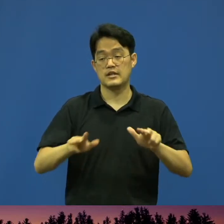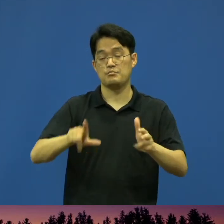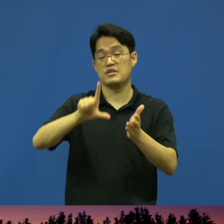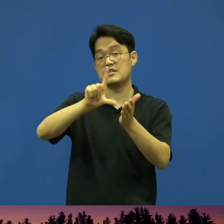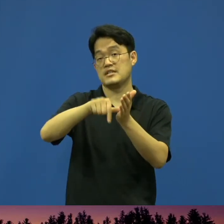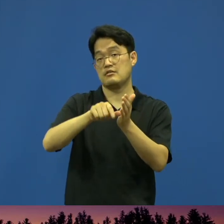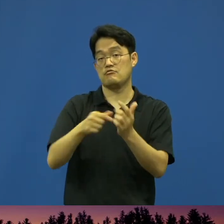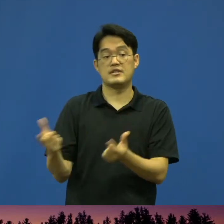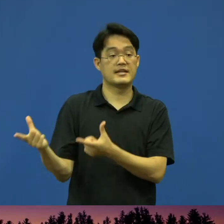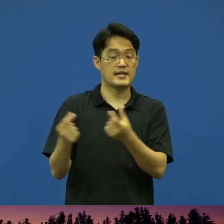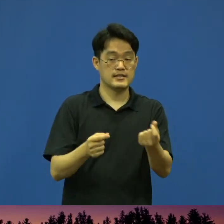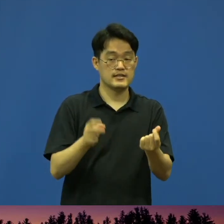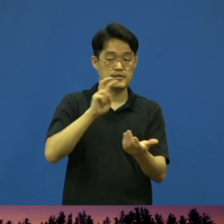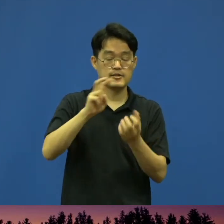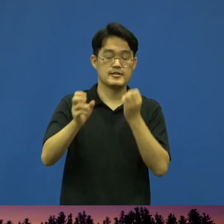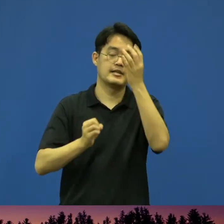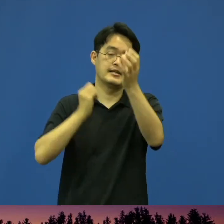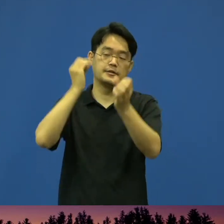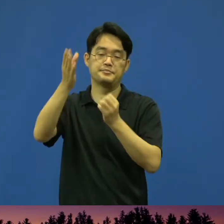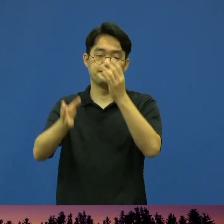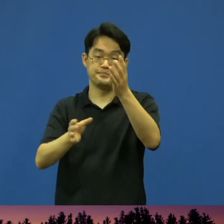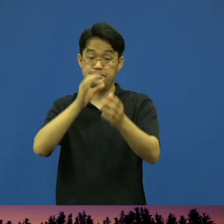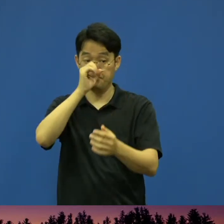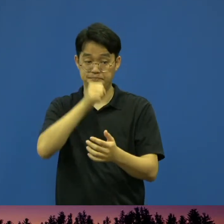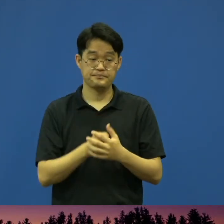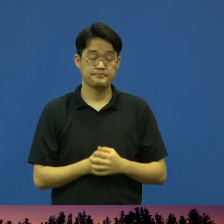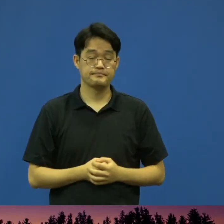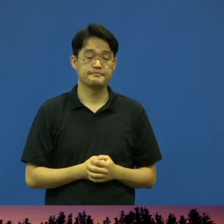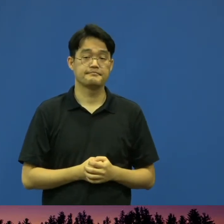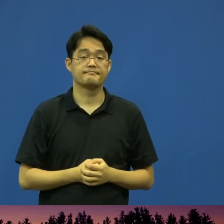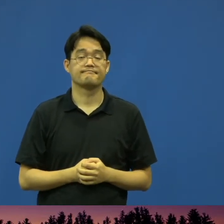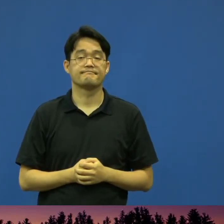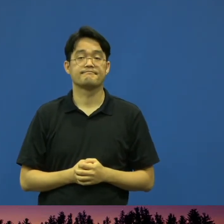다 같이 한번 찬양했으면 좋겠습니다. 우리에게